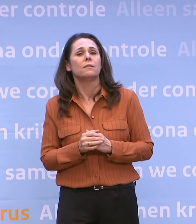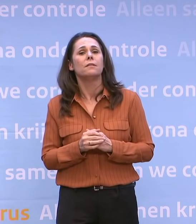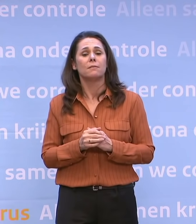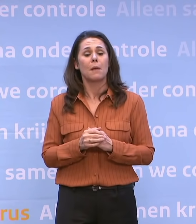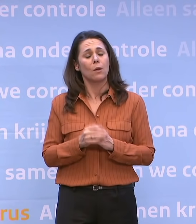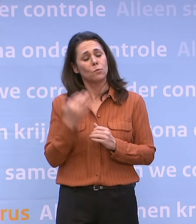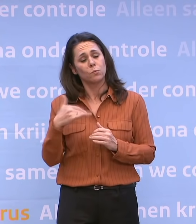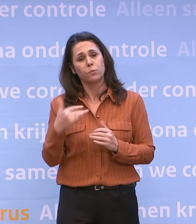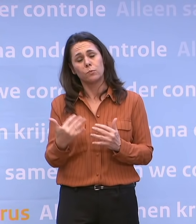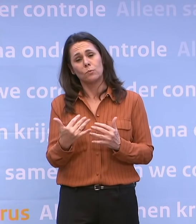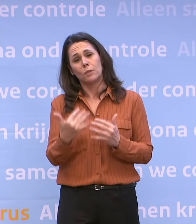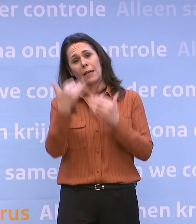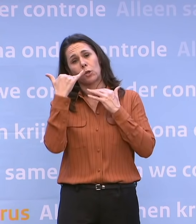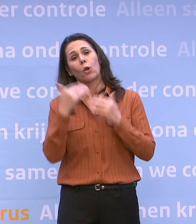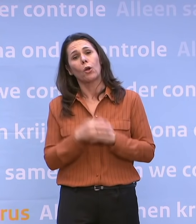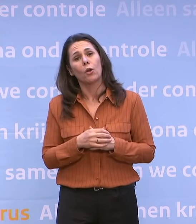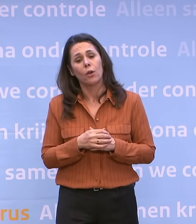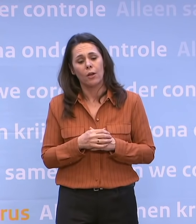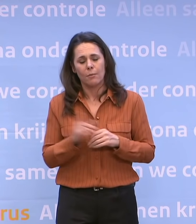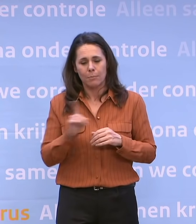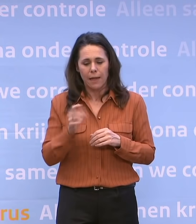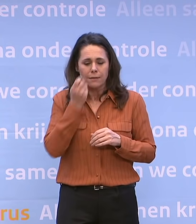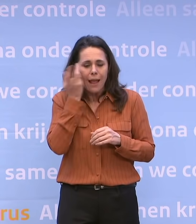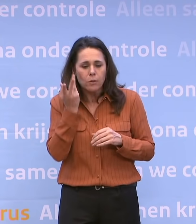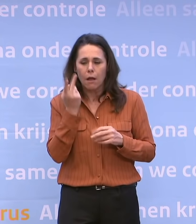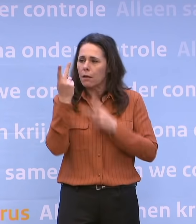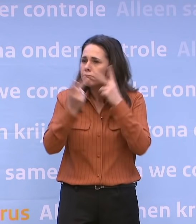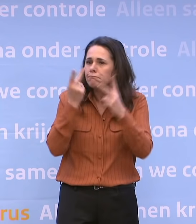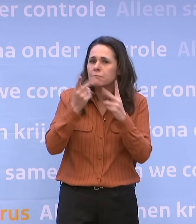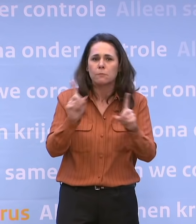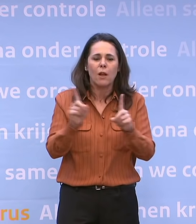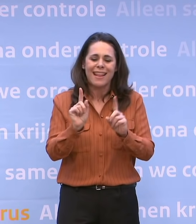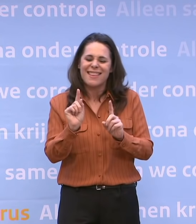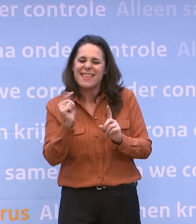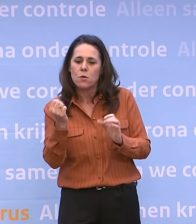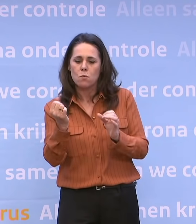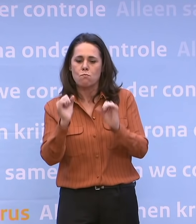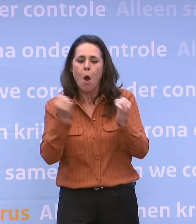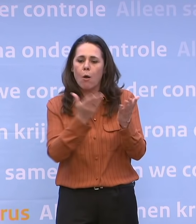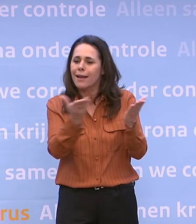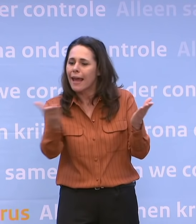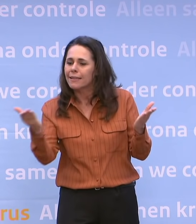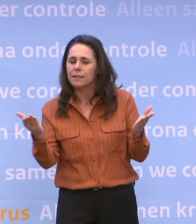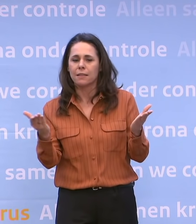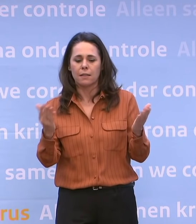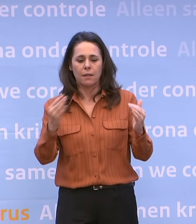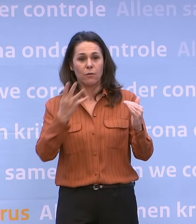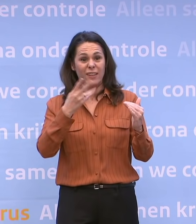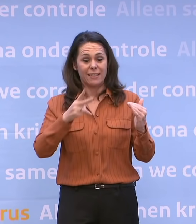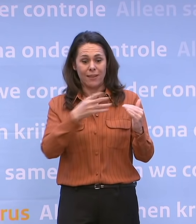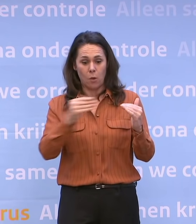ontzettend indrukwekkend. Maar dat betekent dus ook dat we alle dagen op zoek moeten naar weer nieuwe mogelijkheden om nog verder te gaan dan die